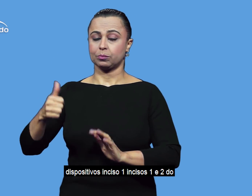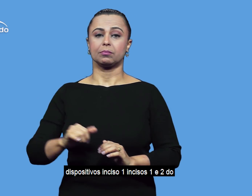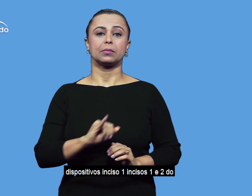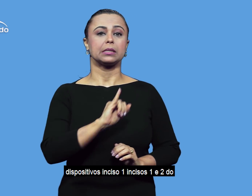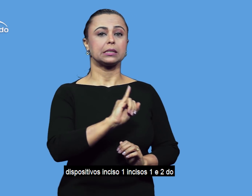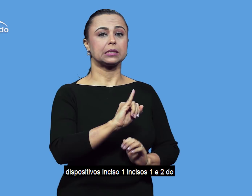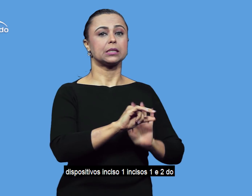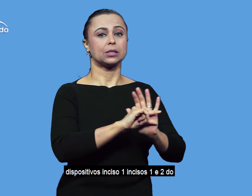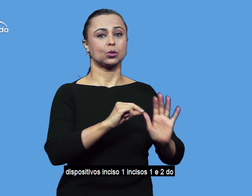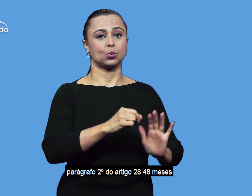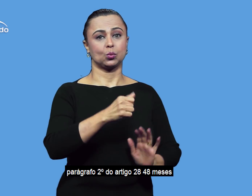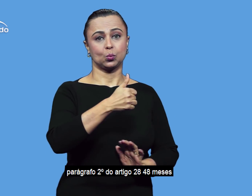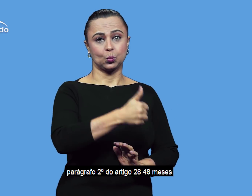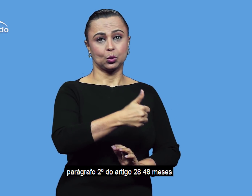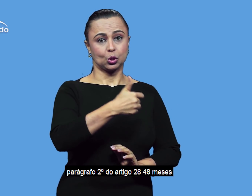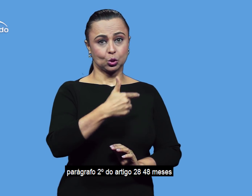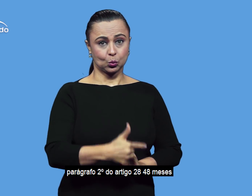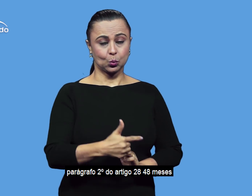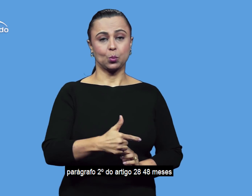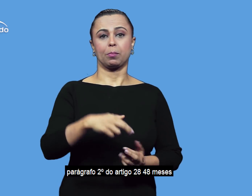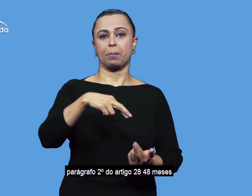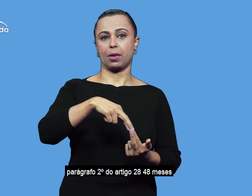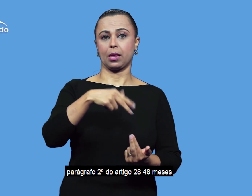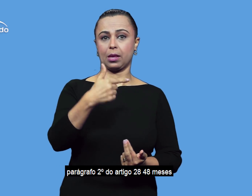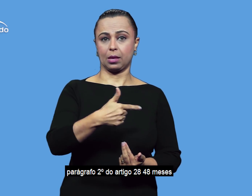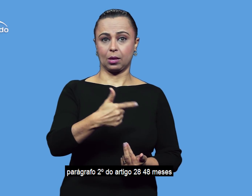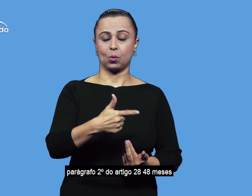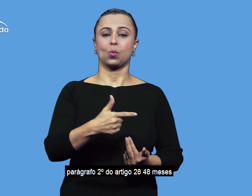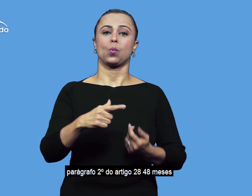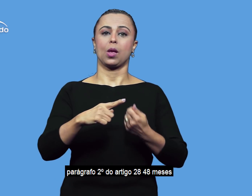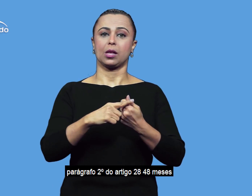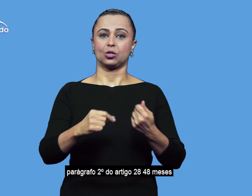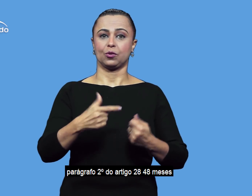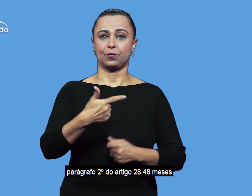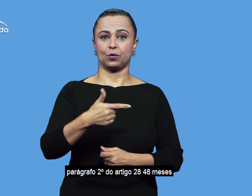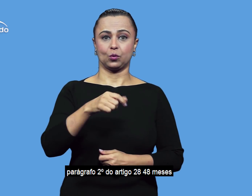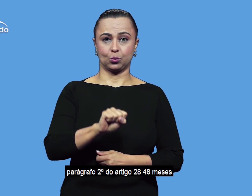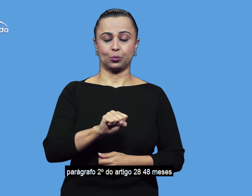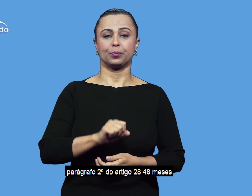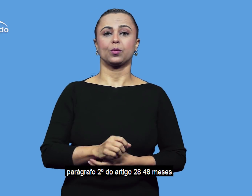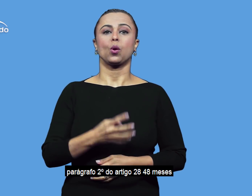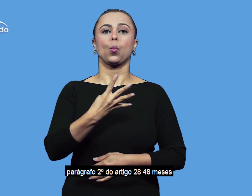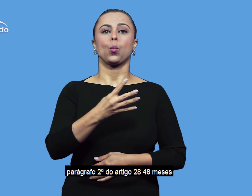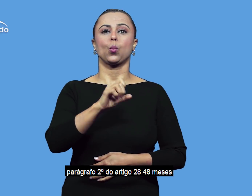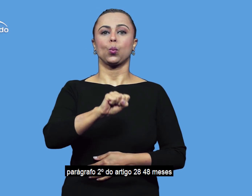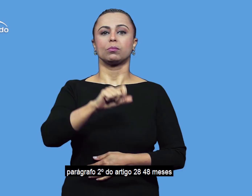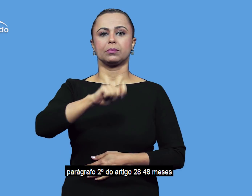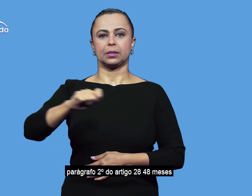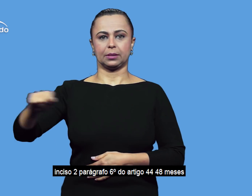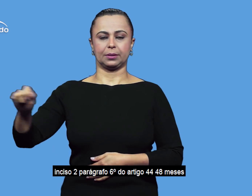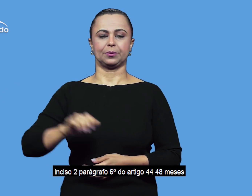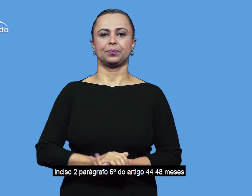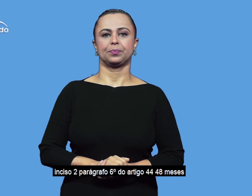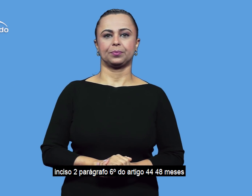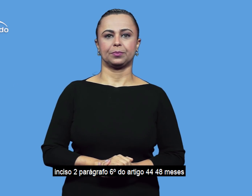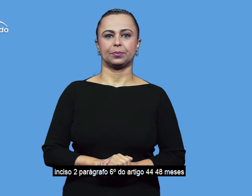2 do parágrafo 2º do artigo 28 48 meses inciso 2